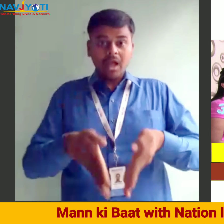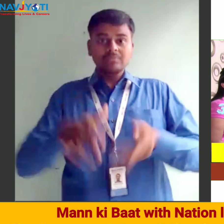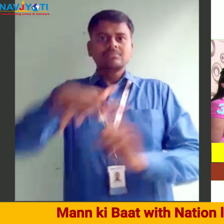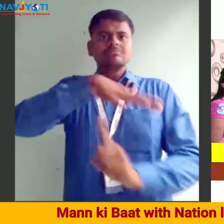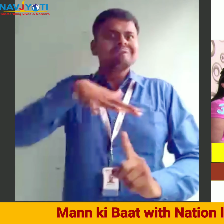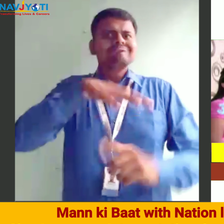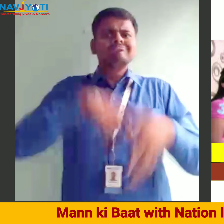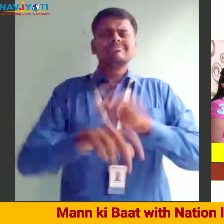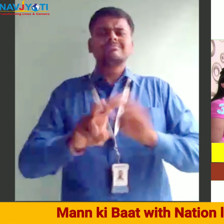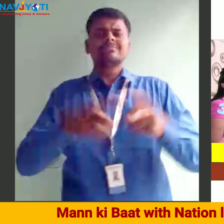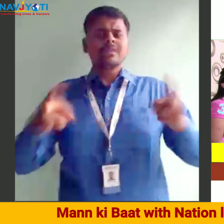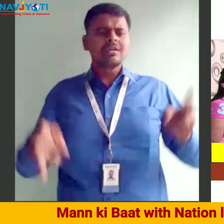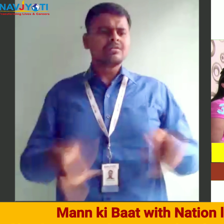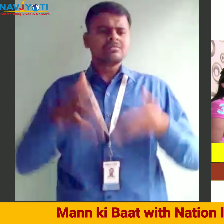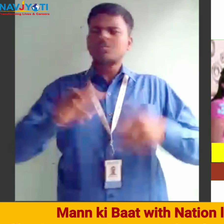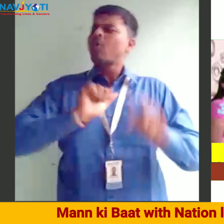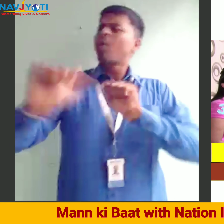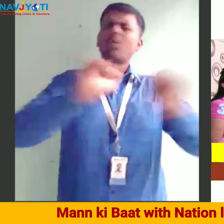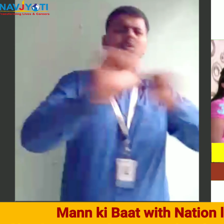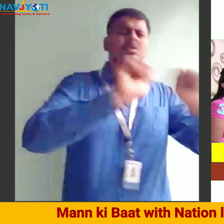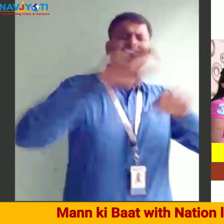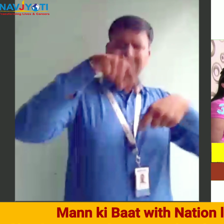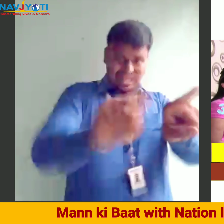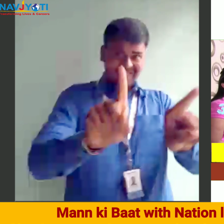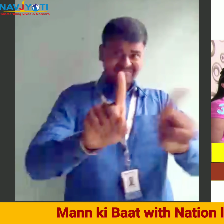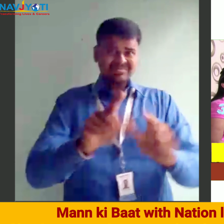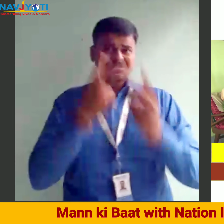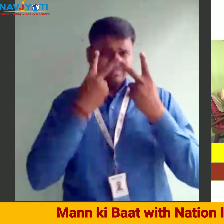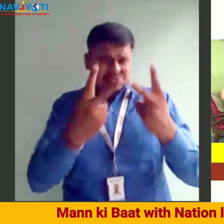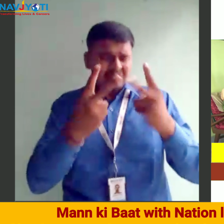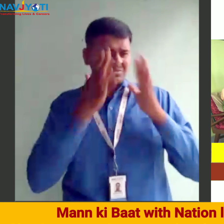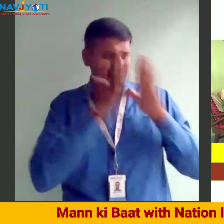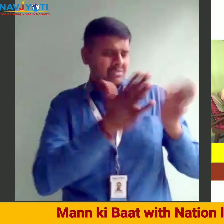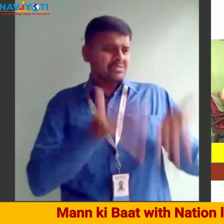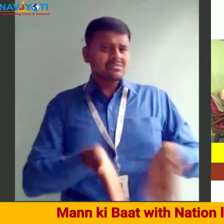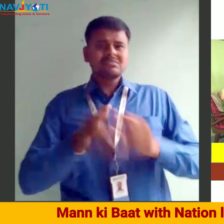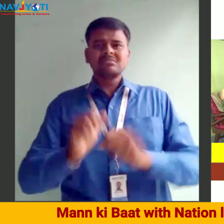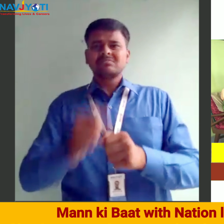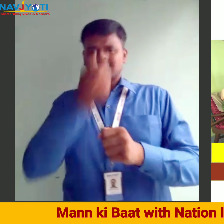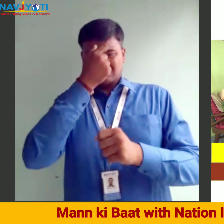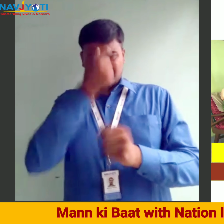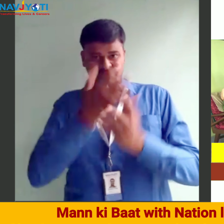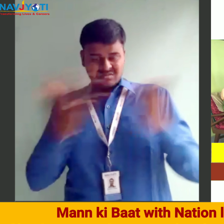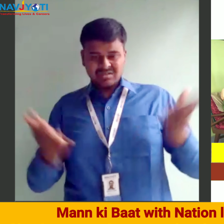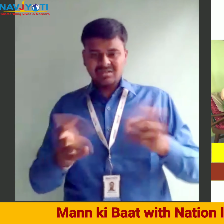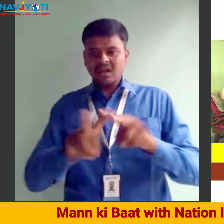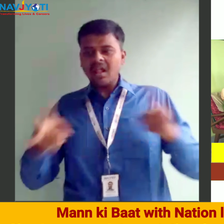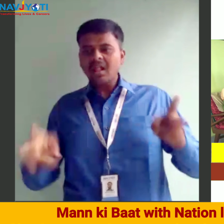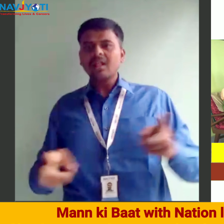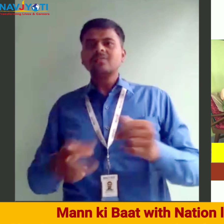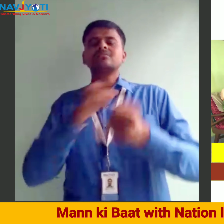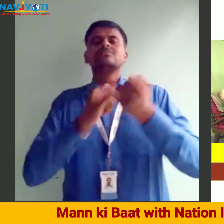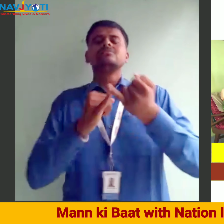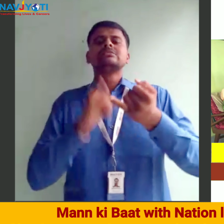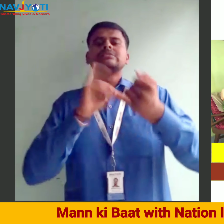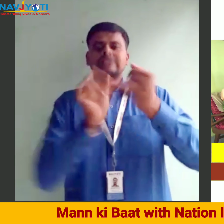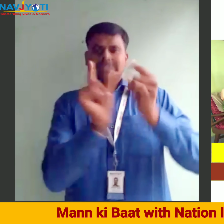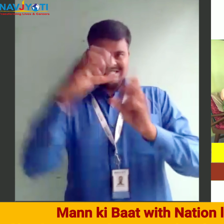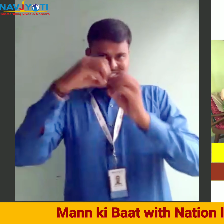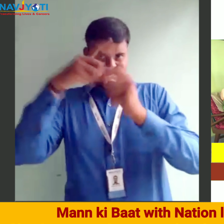भी स्वाभाविक रूप से अपनी जगह बना रहे हैं। आपने सबने भी महसूस किया होगा इस संकट